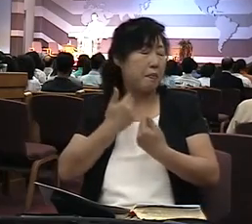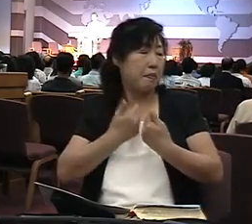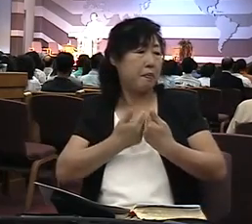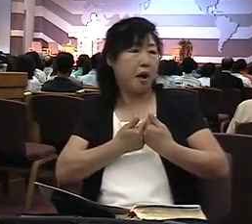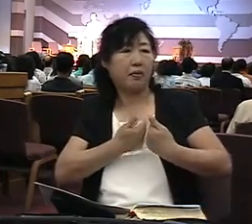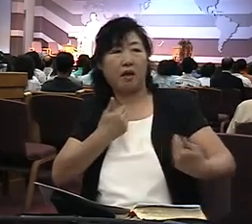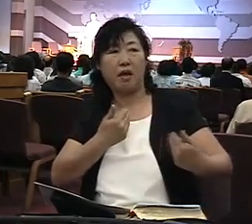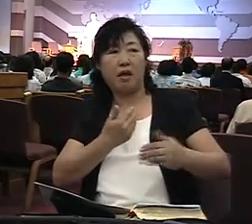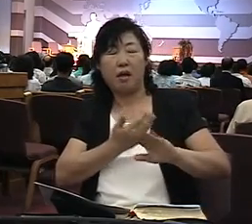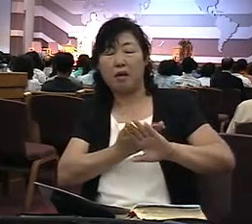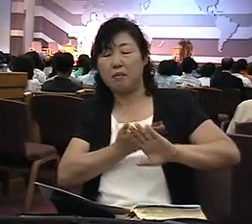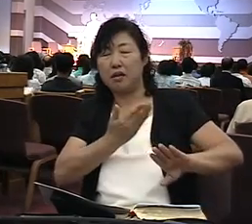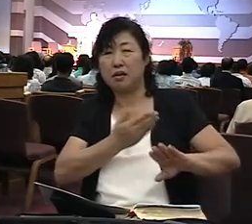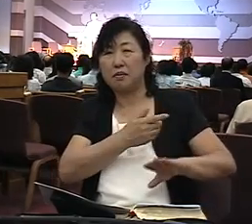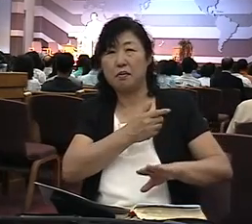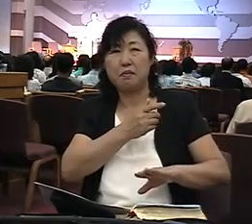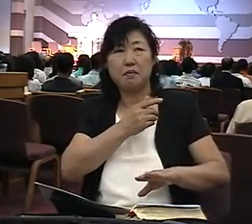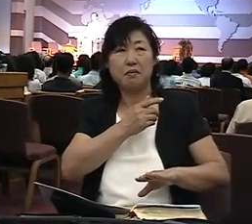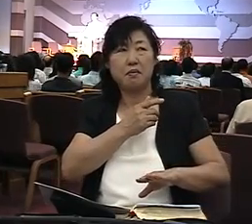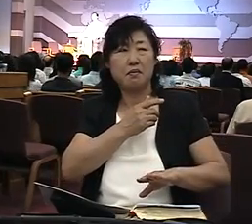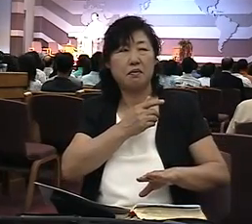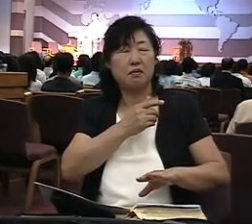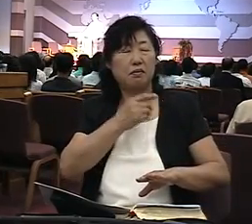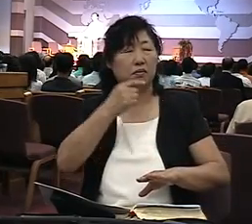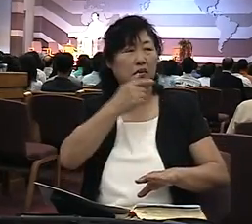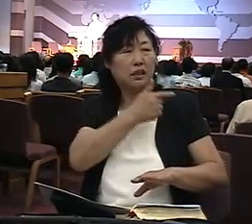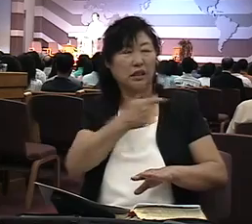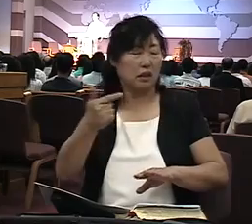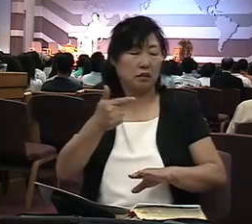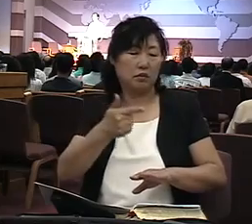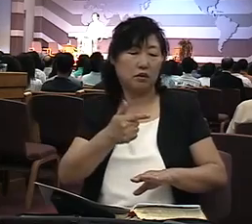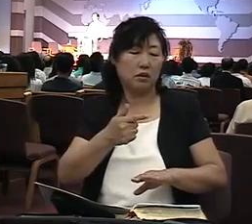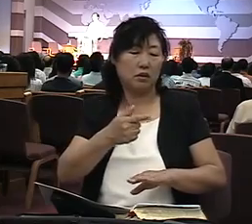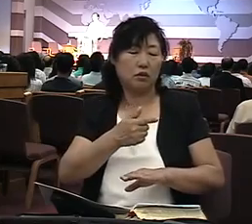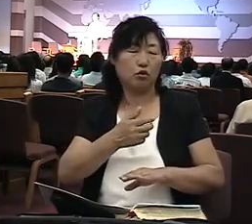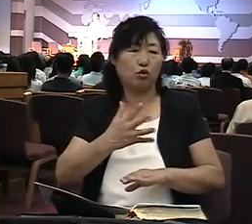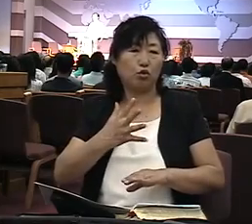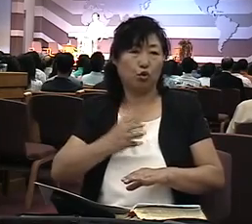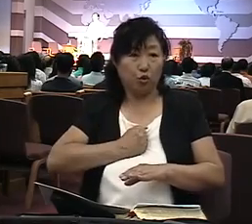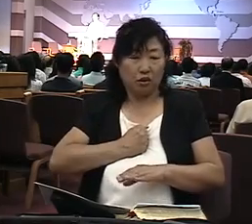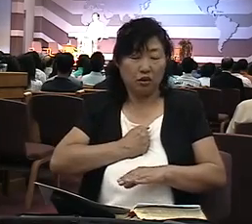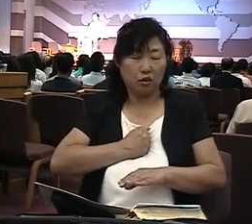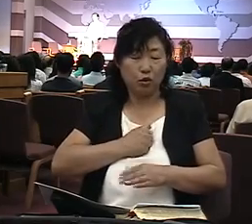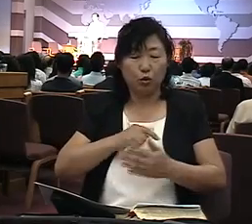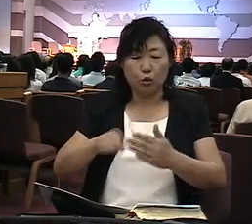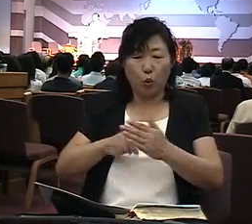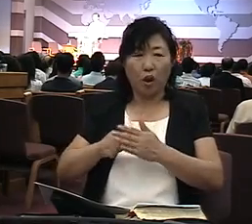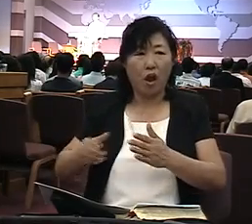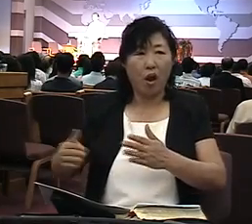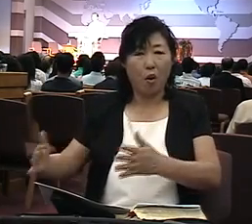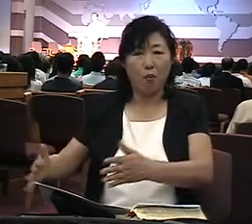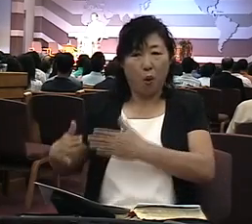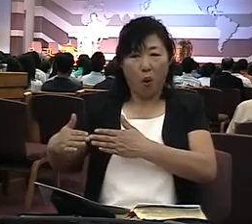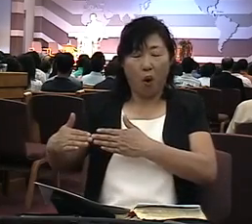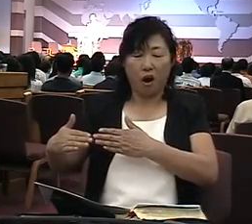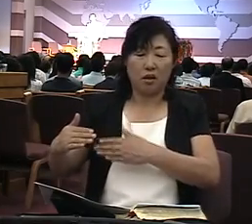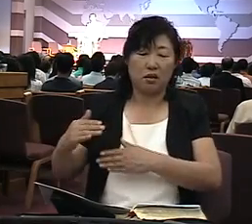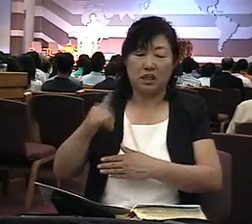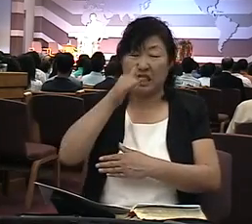컸다는 것이 저를 그 충격 속으로 몰아넣었습니다. 아니 어떻게 이렇게 반대가 심할까?